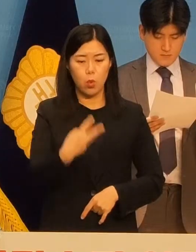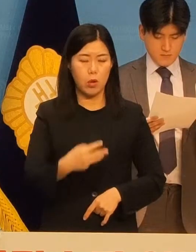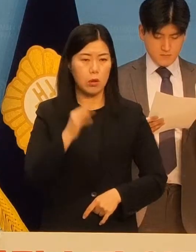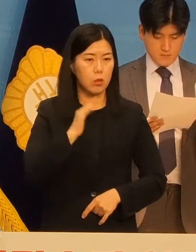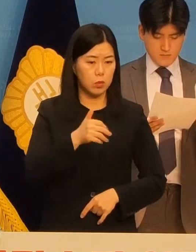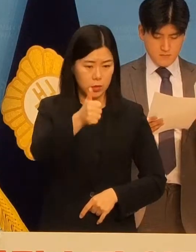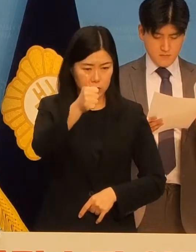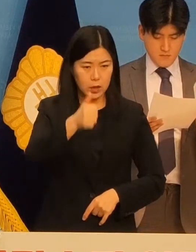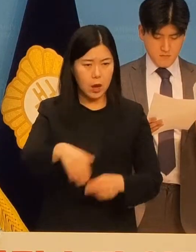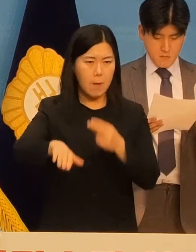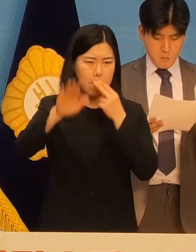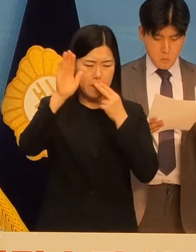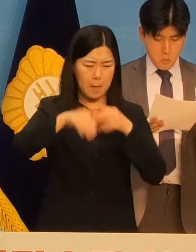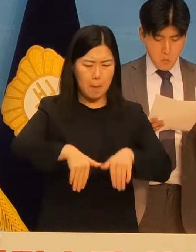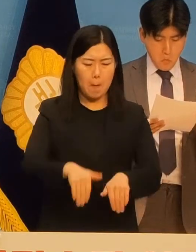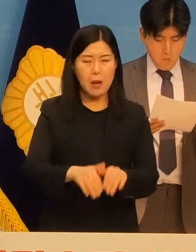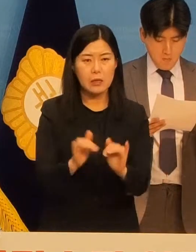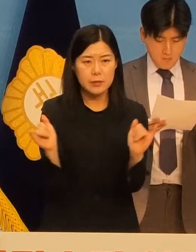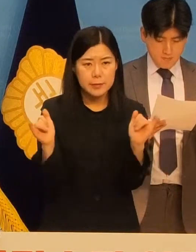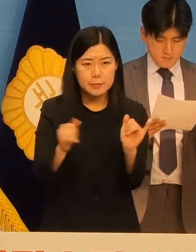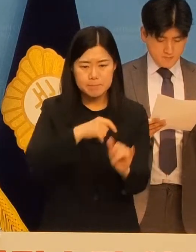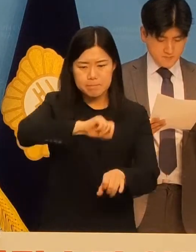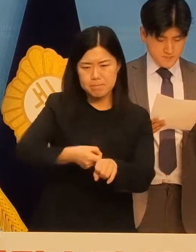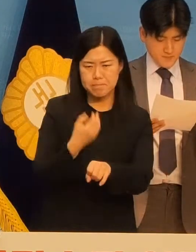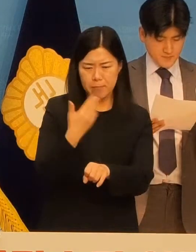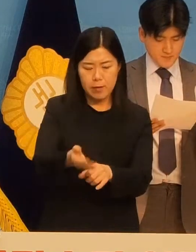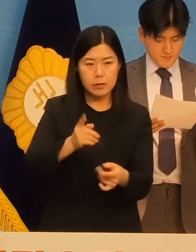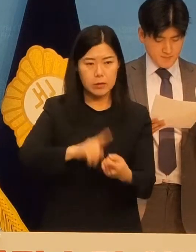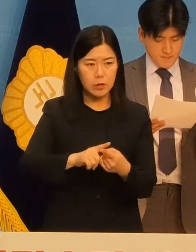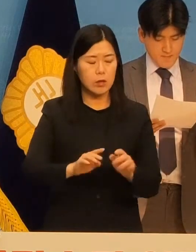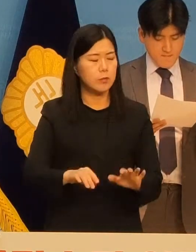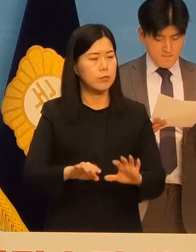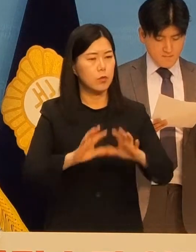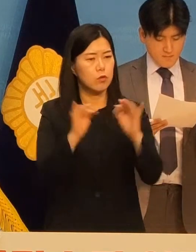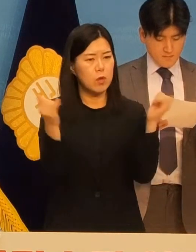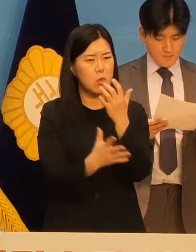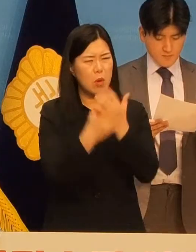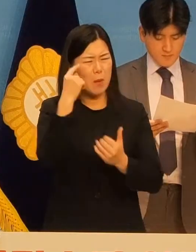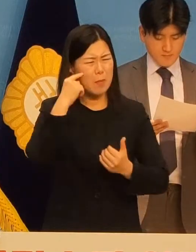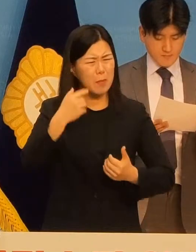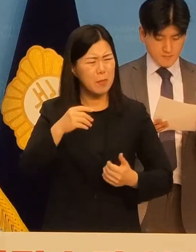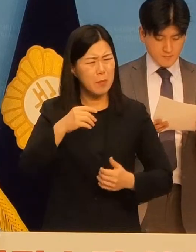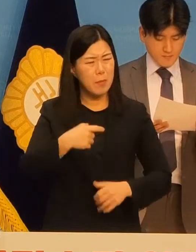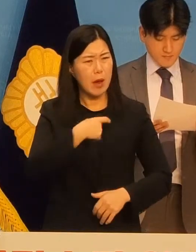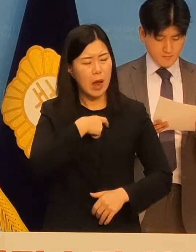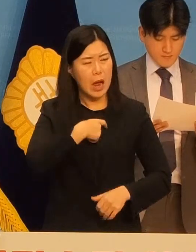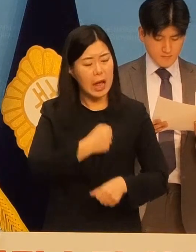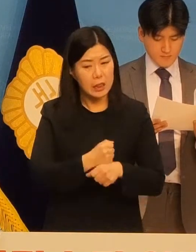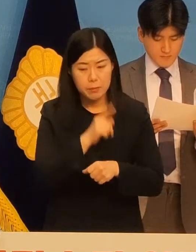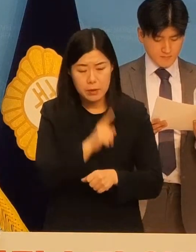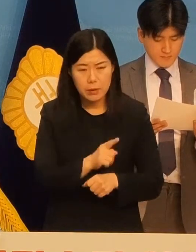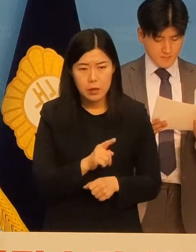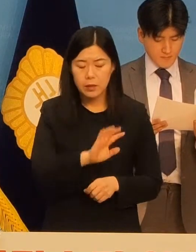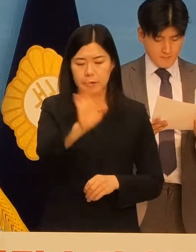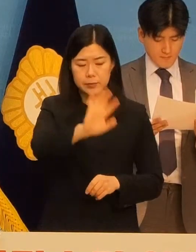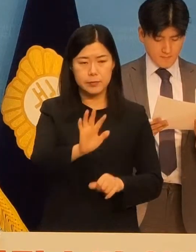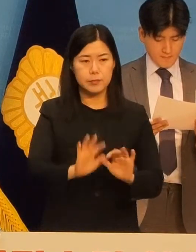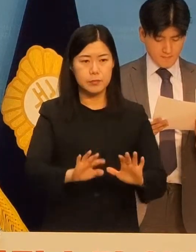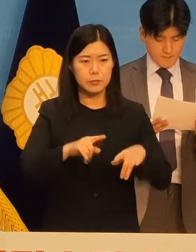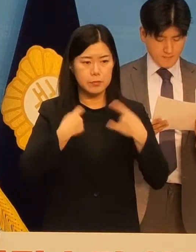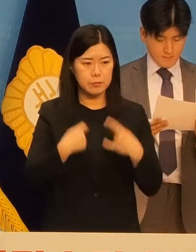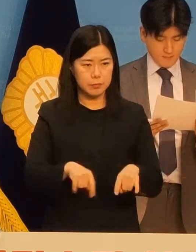나치 부역자 단죄에 대해 국민 통합의 저해가 된다는 지적이 일자 프랑스의 저명한 지식인